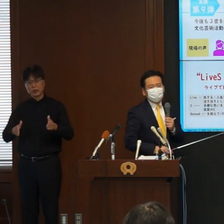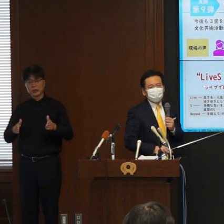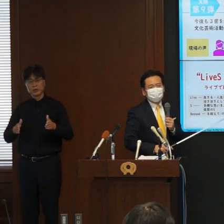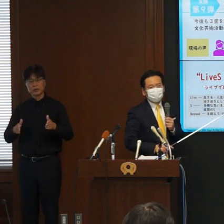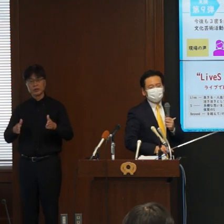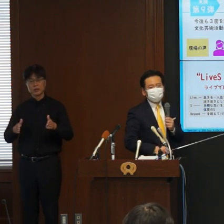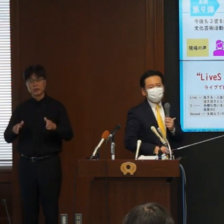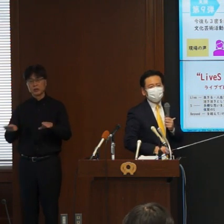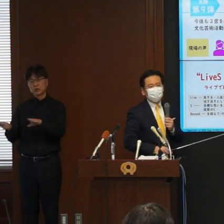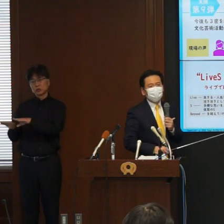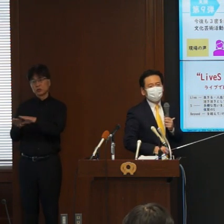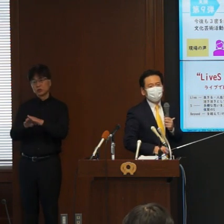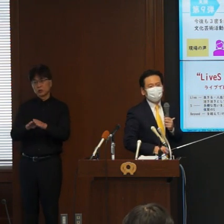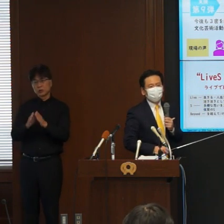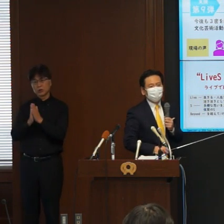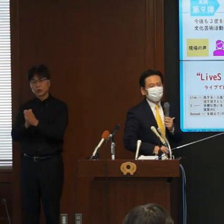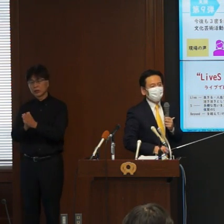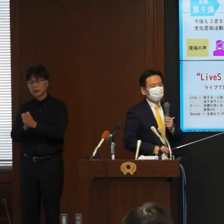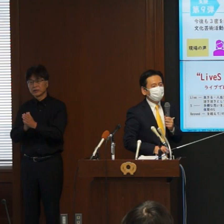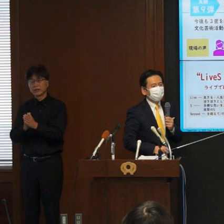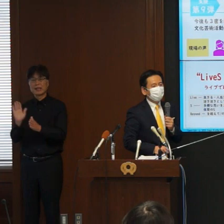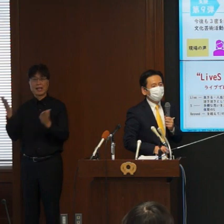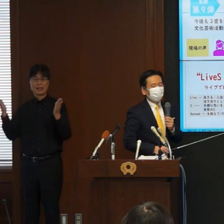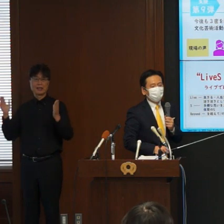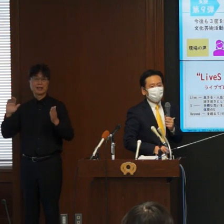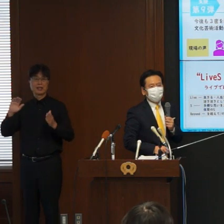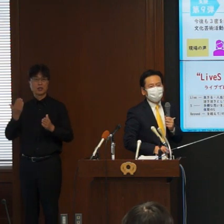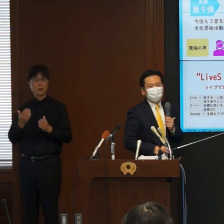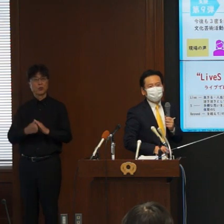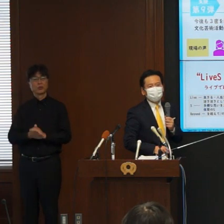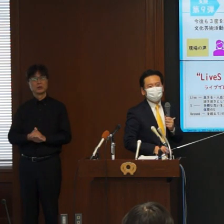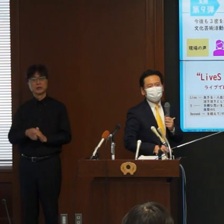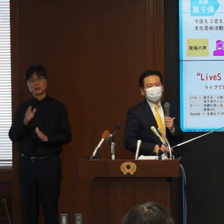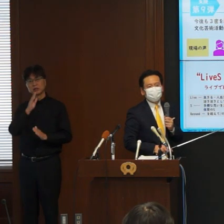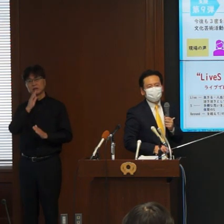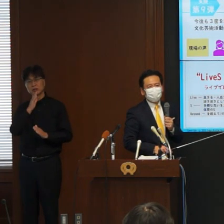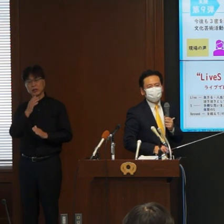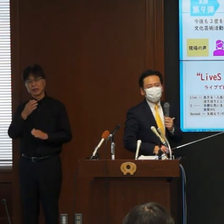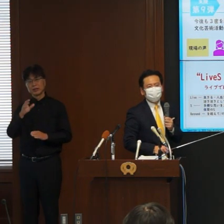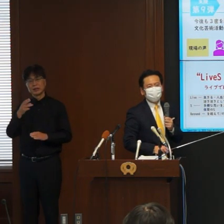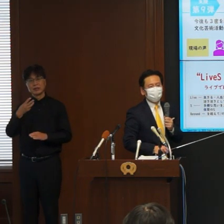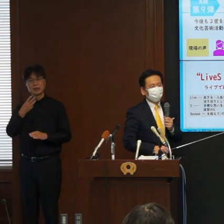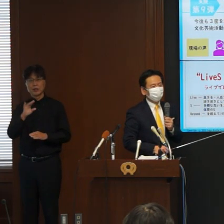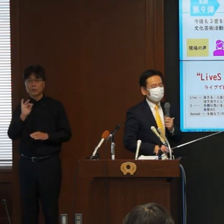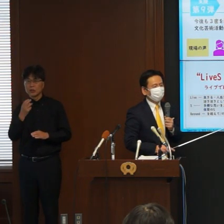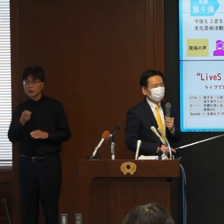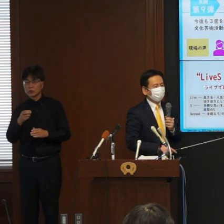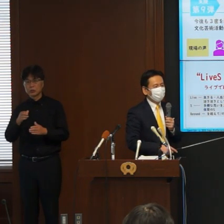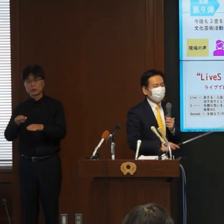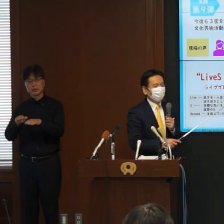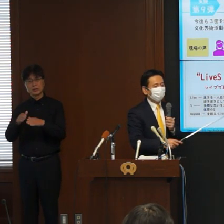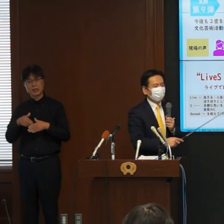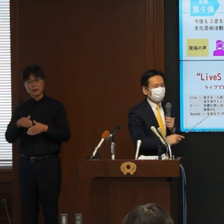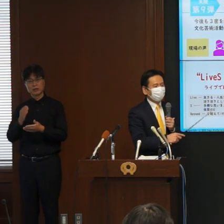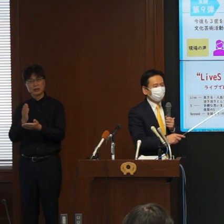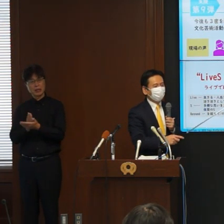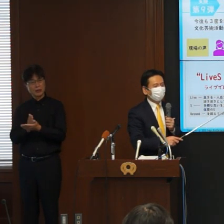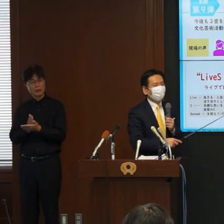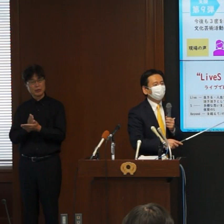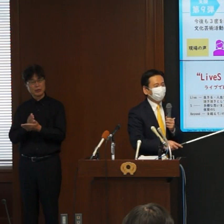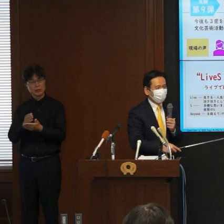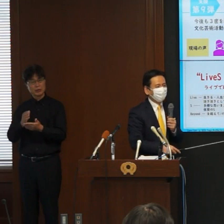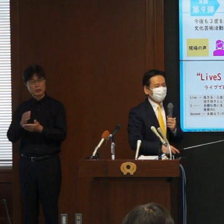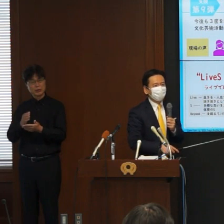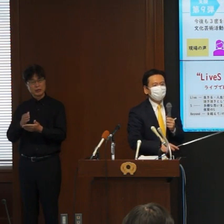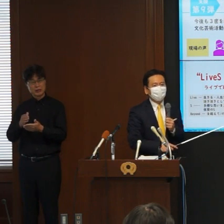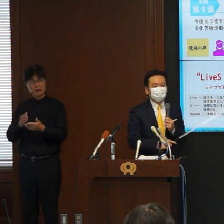の要請の対象になってないんだけれども、実際は3密を避けてと言ってシャウトをしないでとかさまざまな